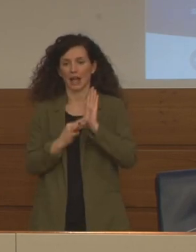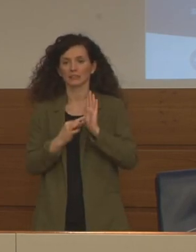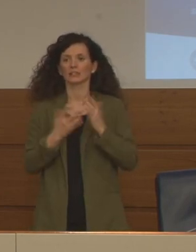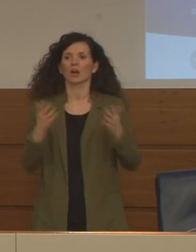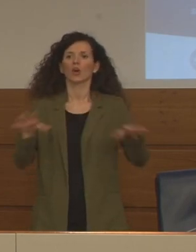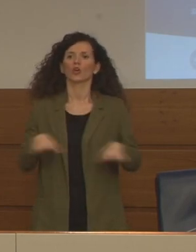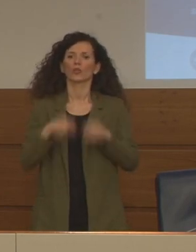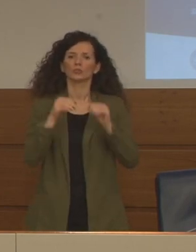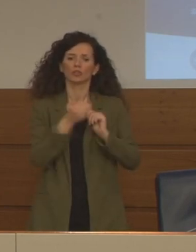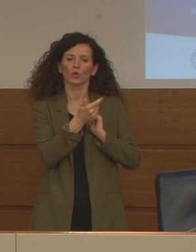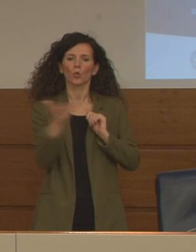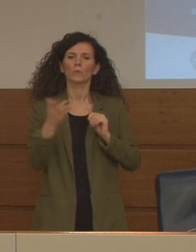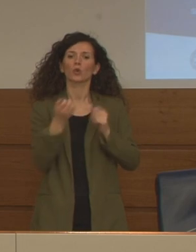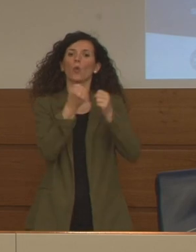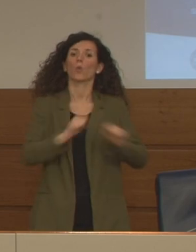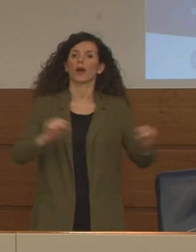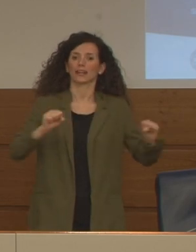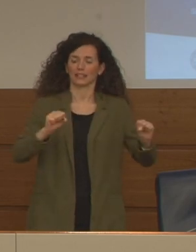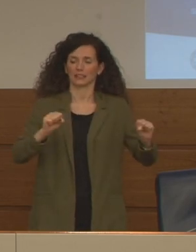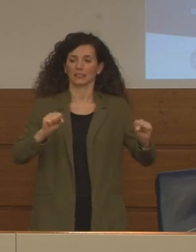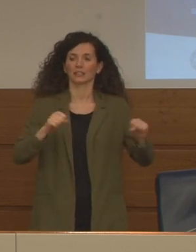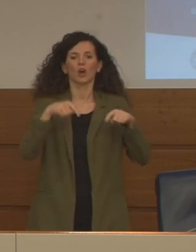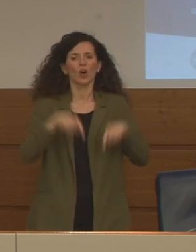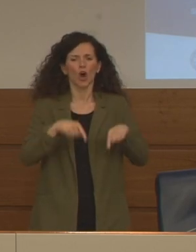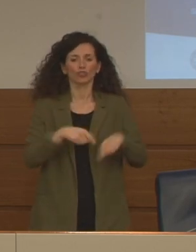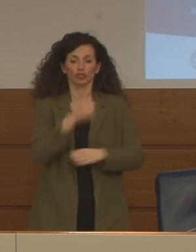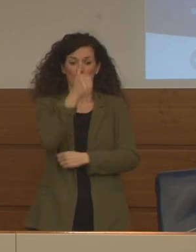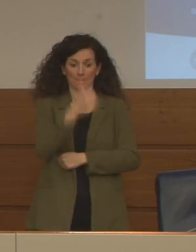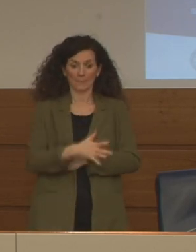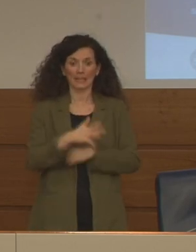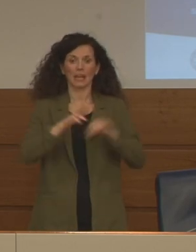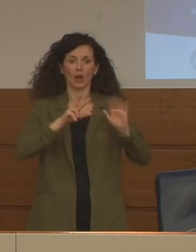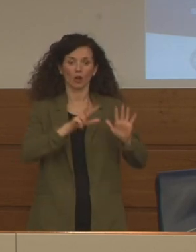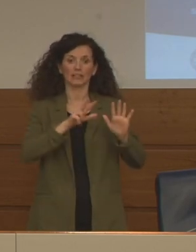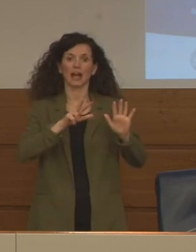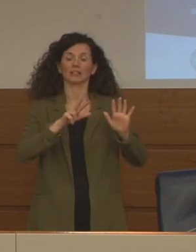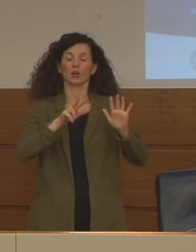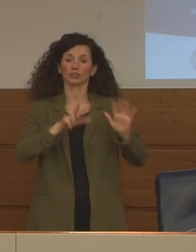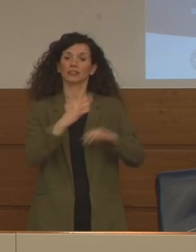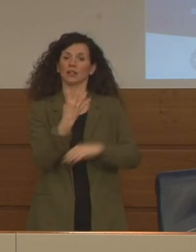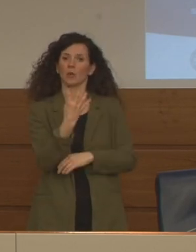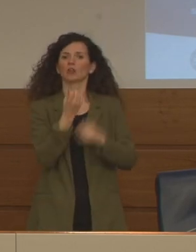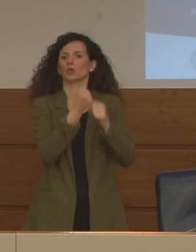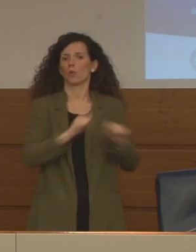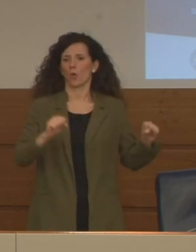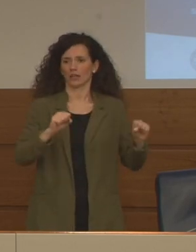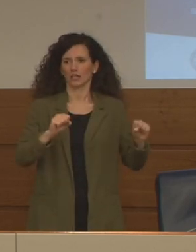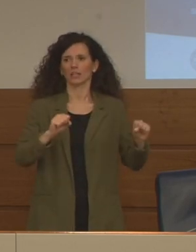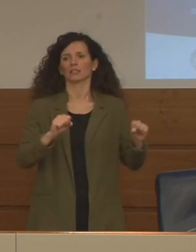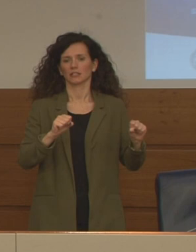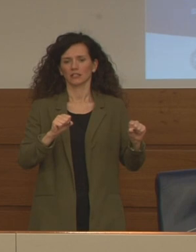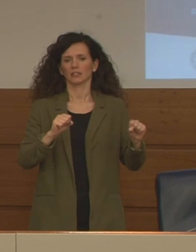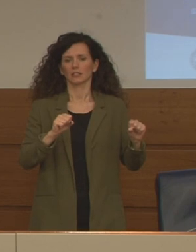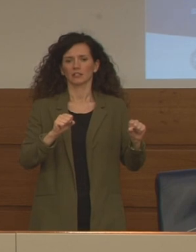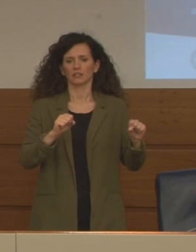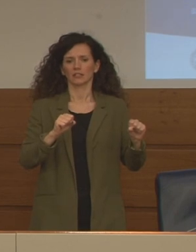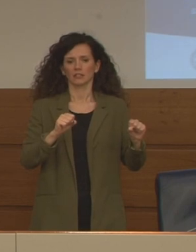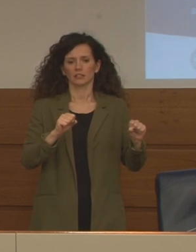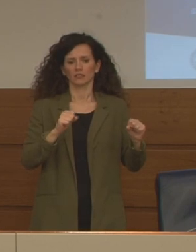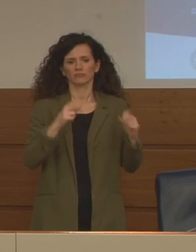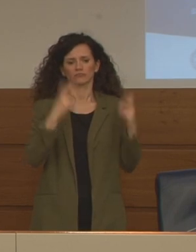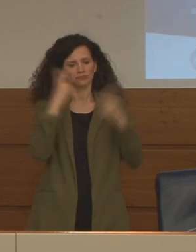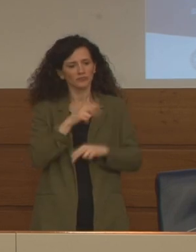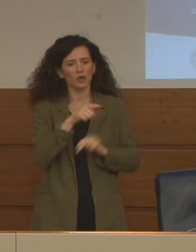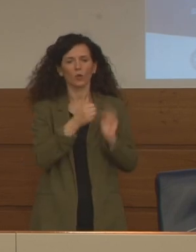guariti oggi registriamo 1084 guariti è un numero veramente